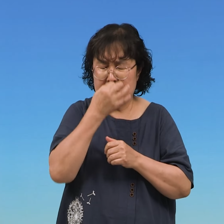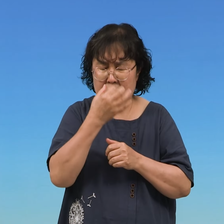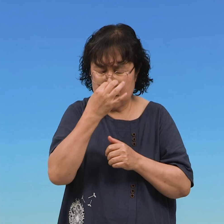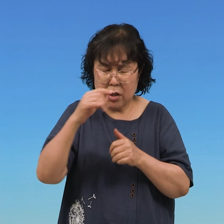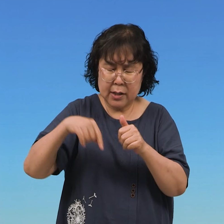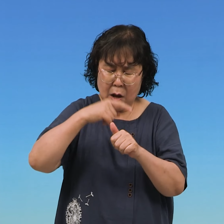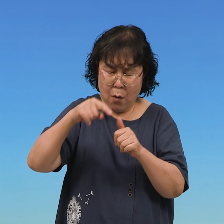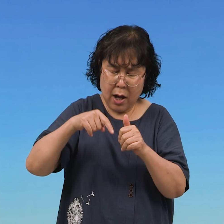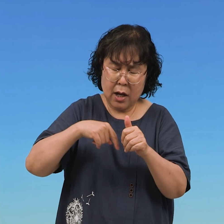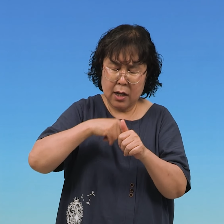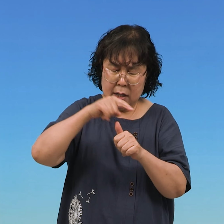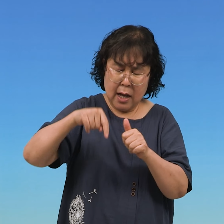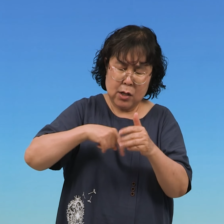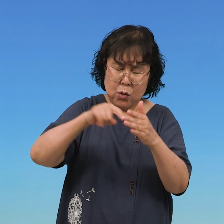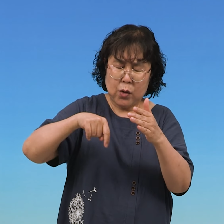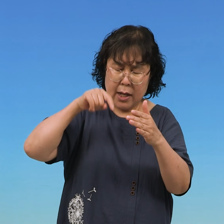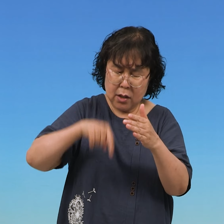속에서